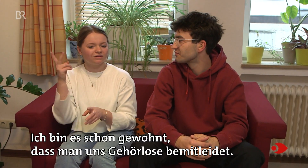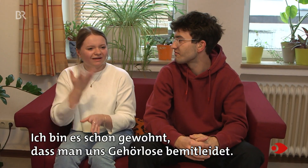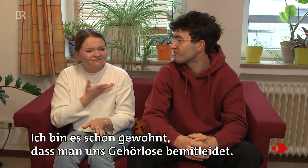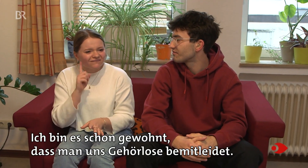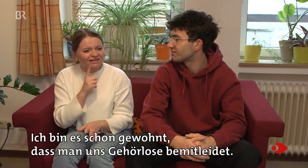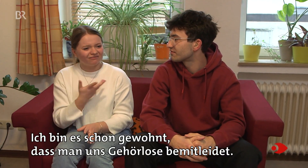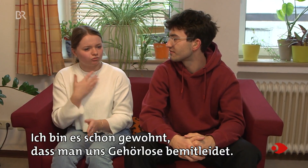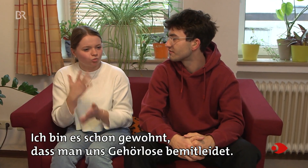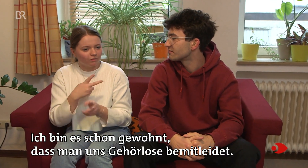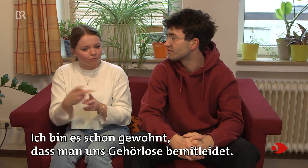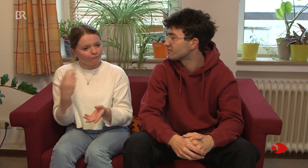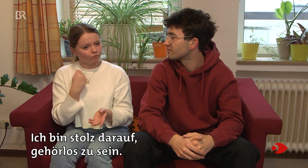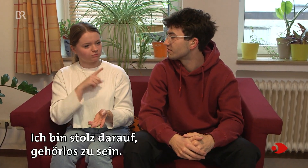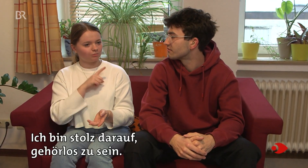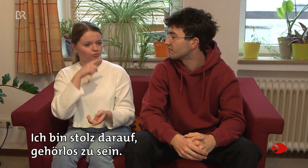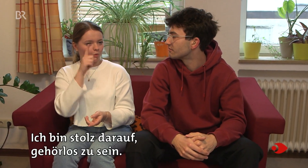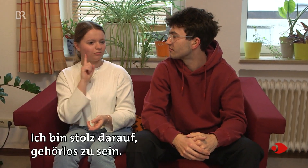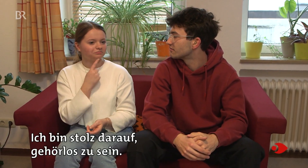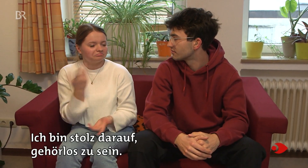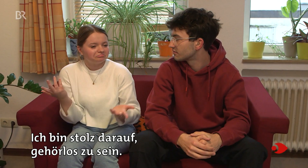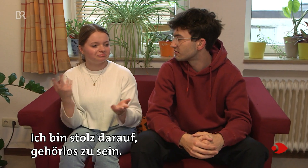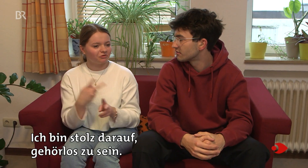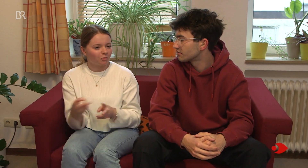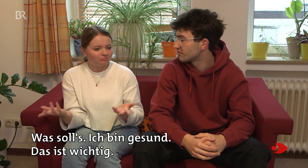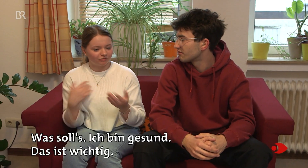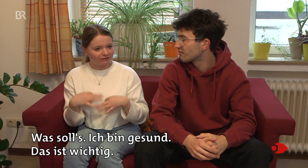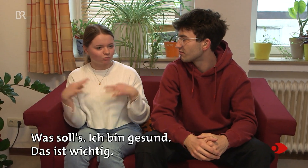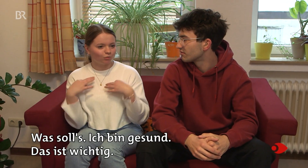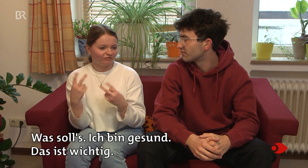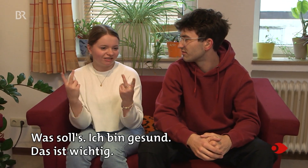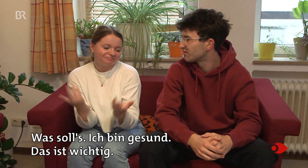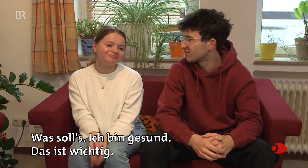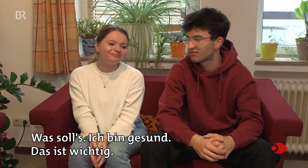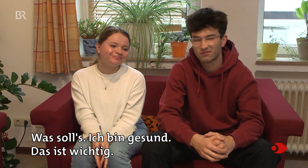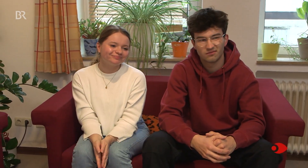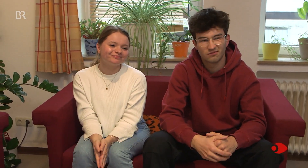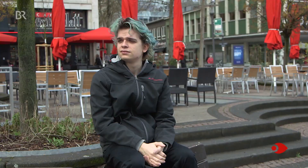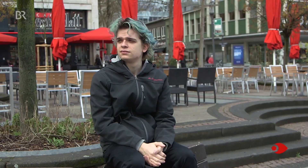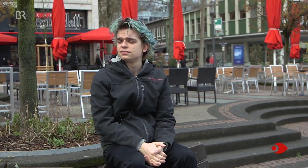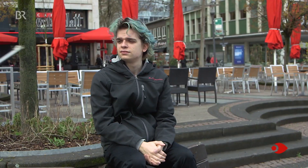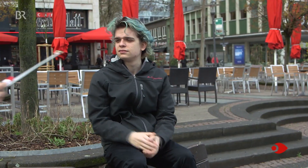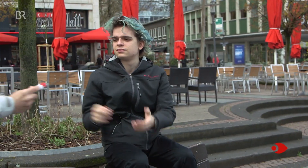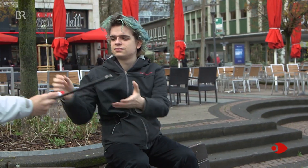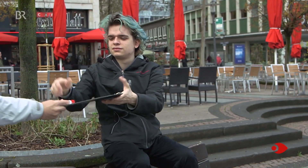dass man uns Gehörlose bemitleidet. Ich bin stolz darauf, gehörlos zu sein. Was soll's, ich bin gesund. Das ist wichtig.